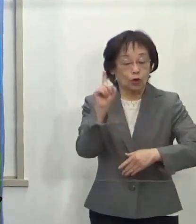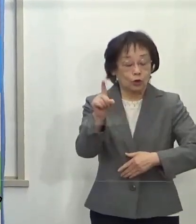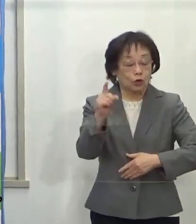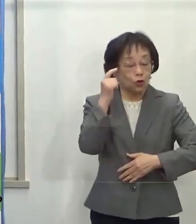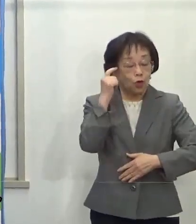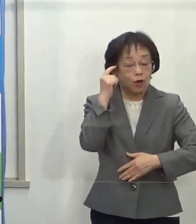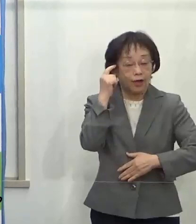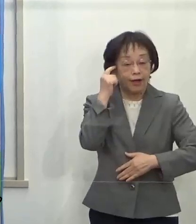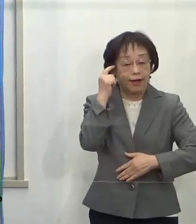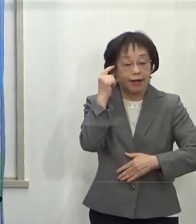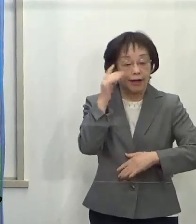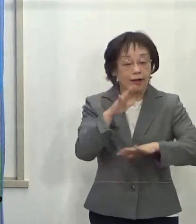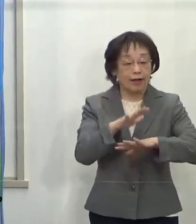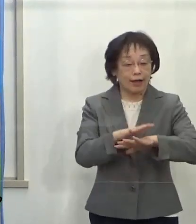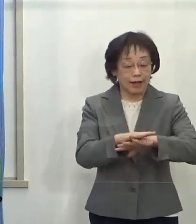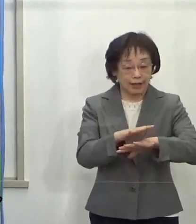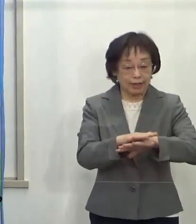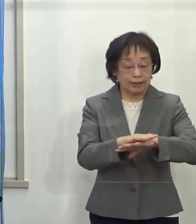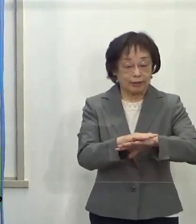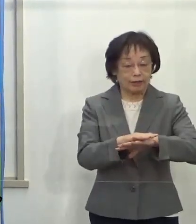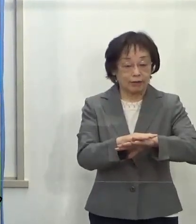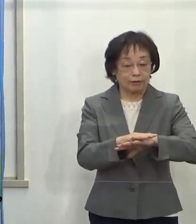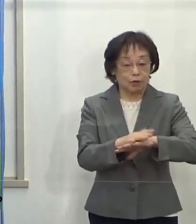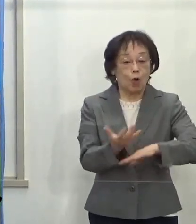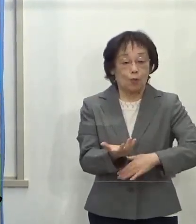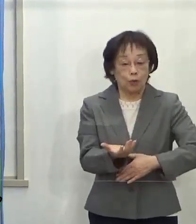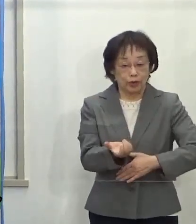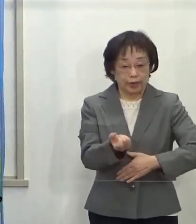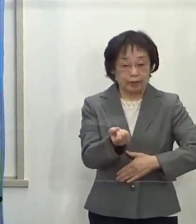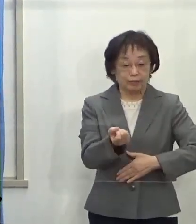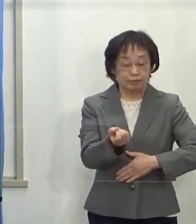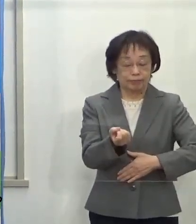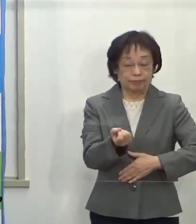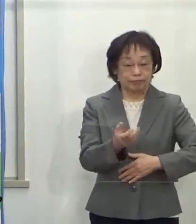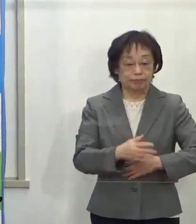えるというので今日、